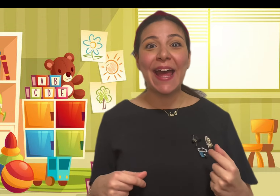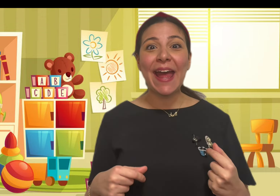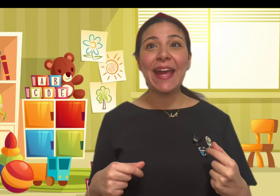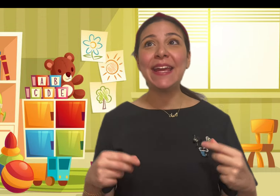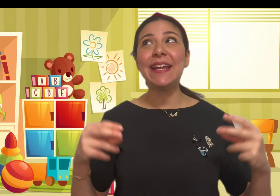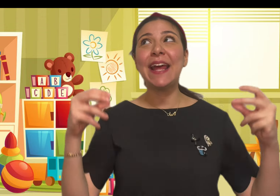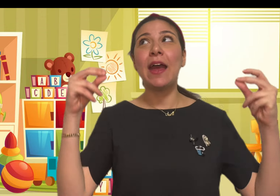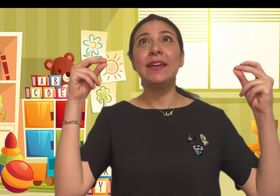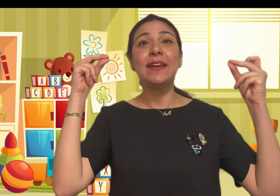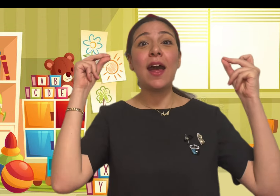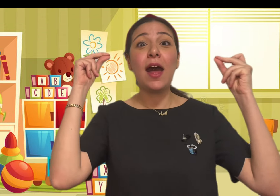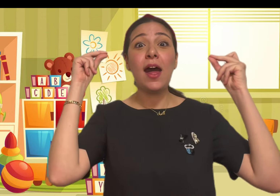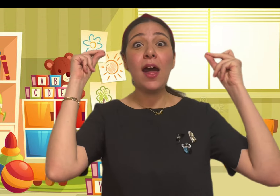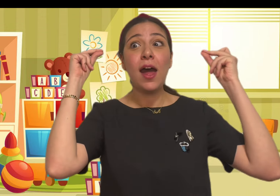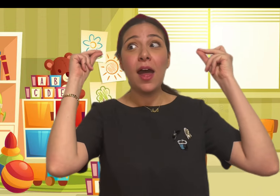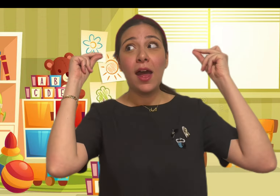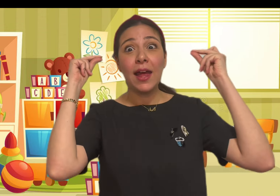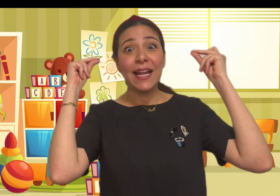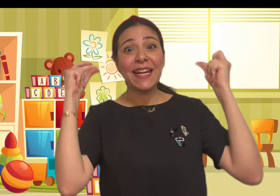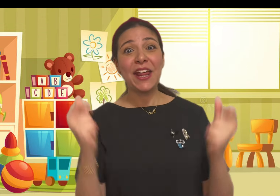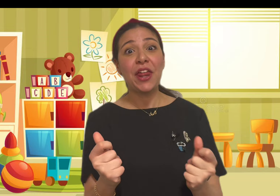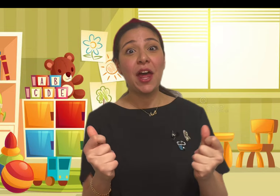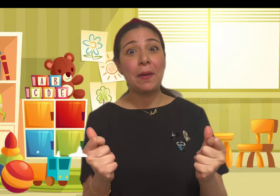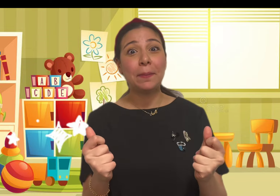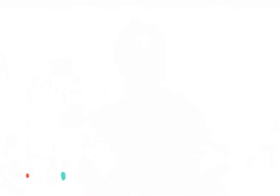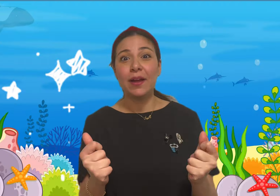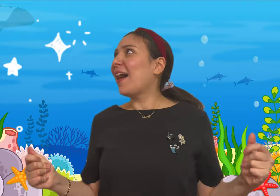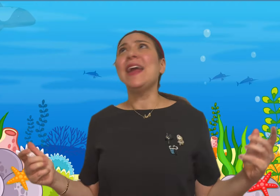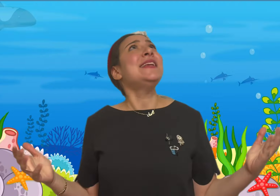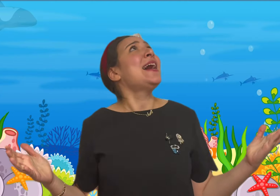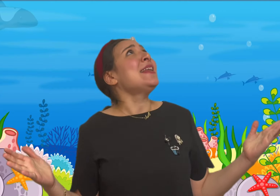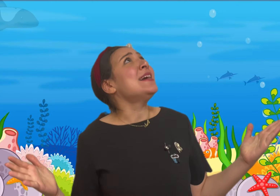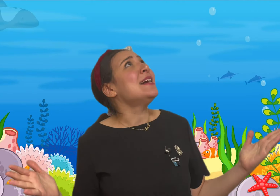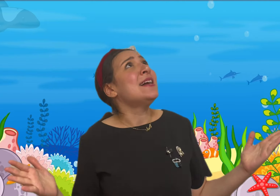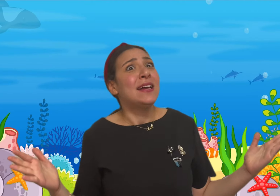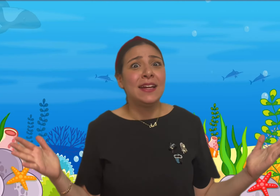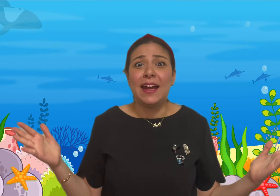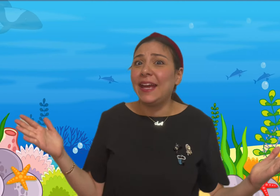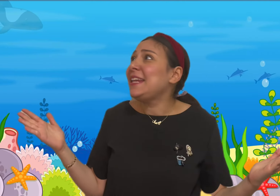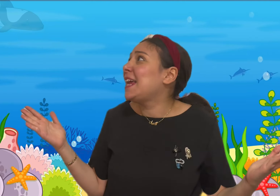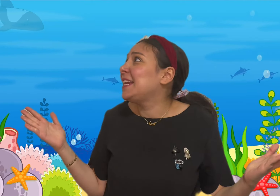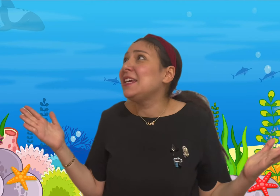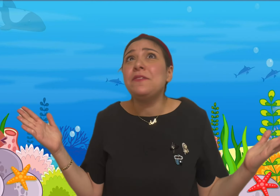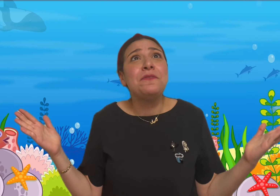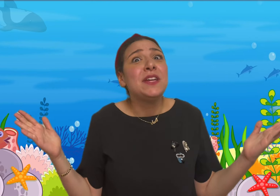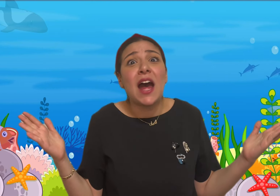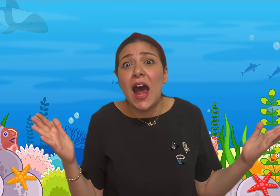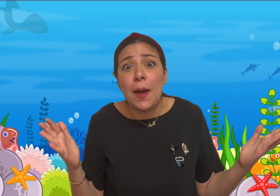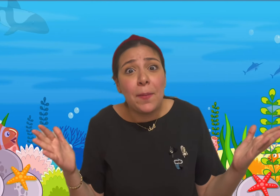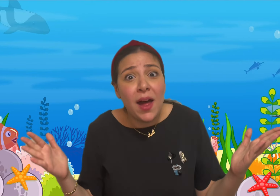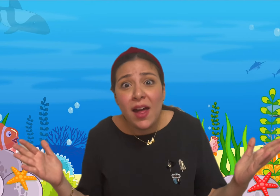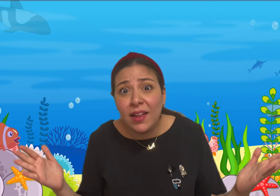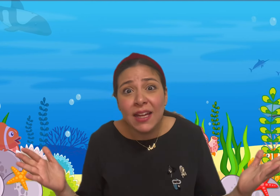أين هيا لنذهب أين أنا؟ إنني في أعماق